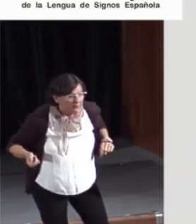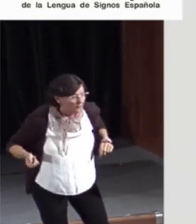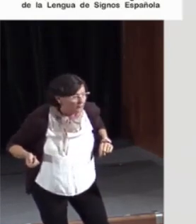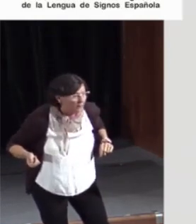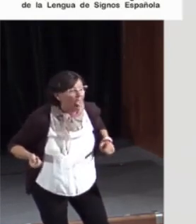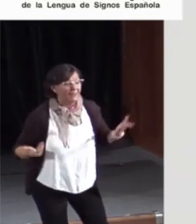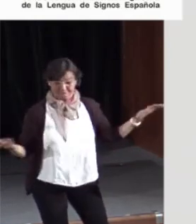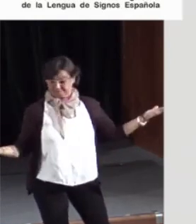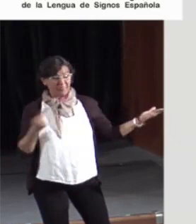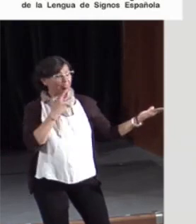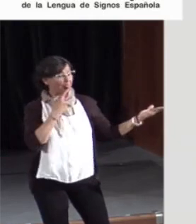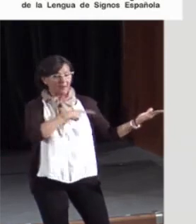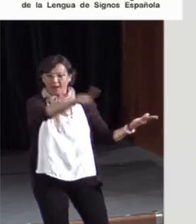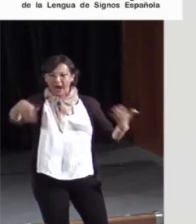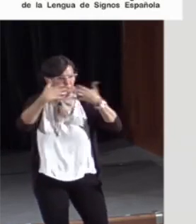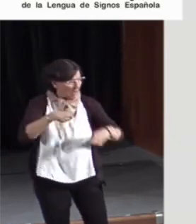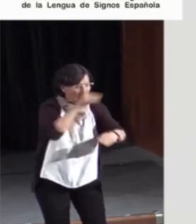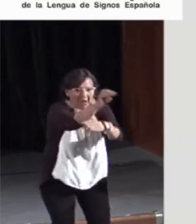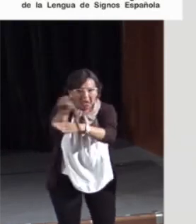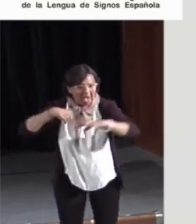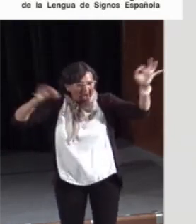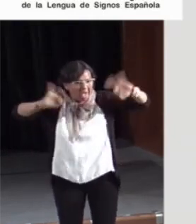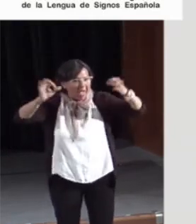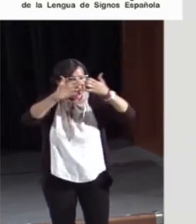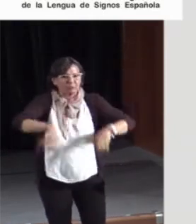un tsunami, un incendio.